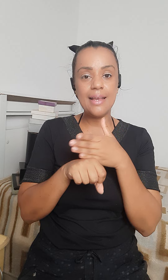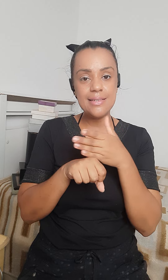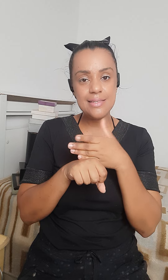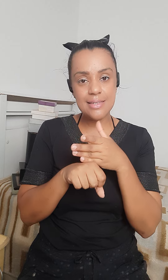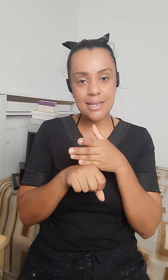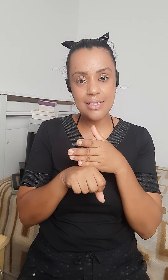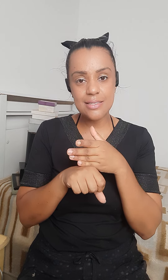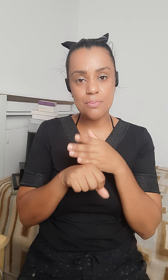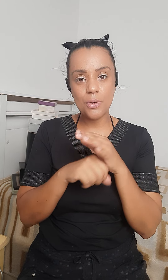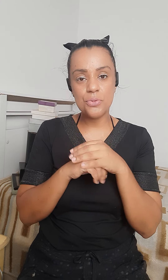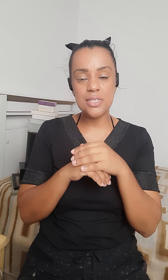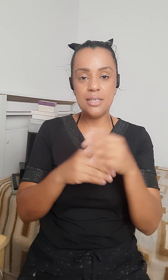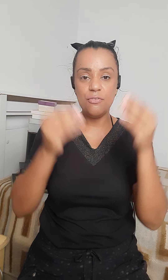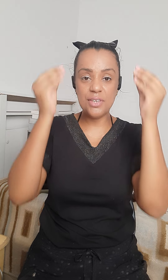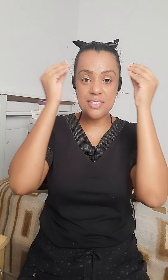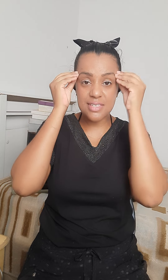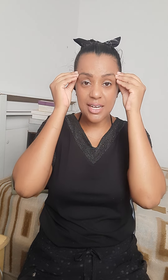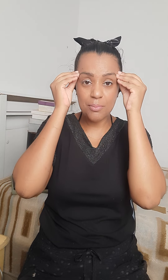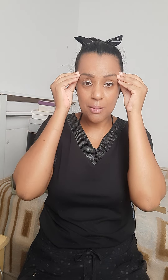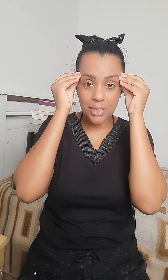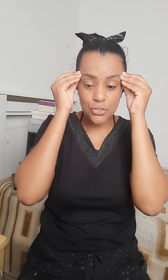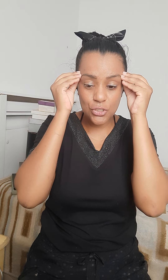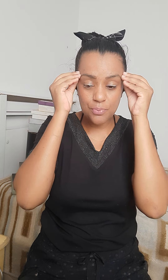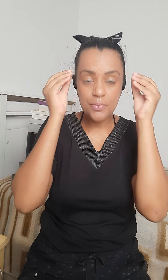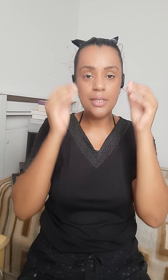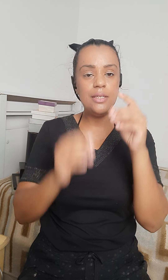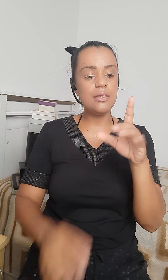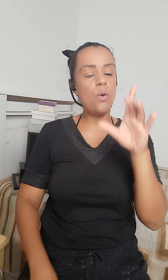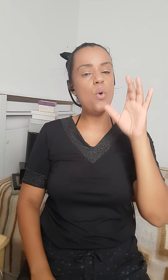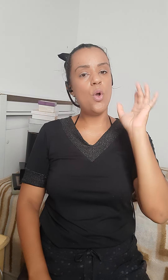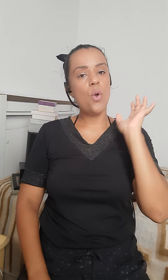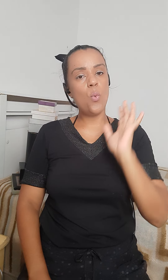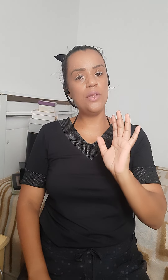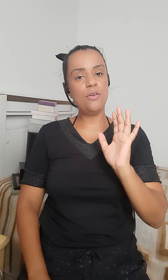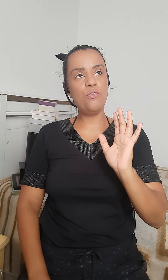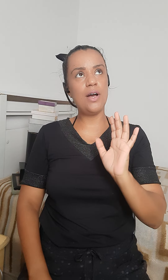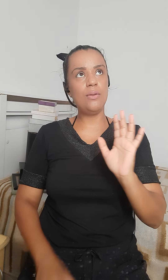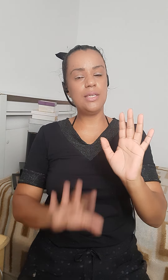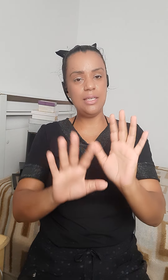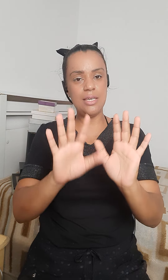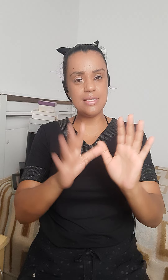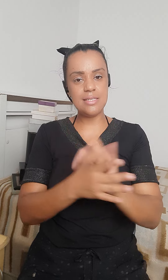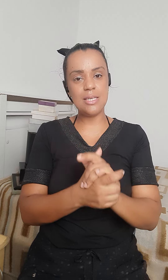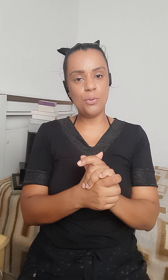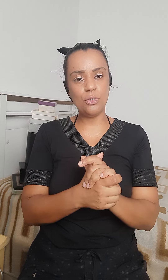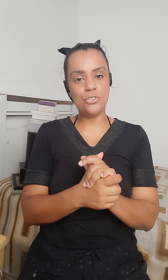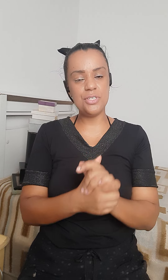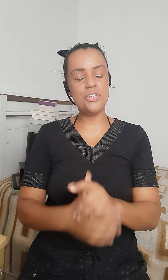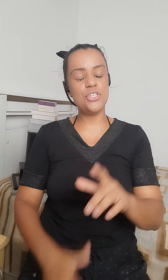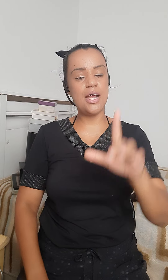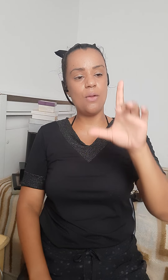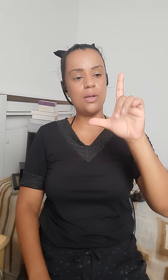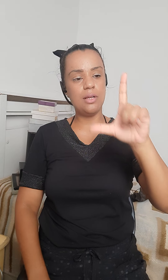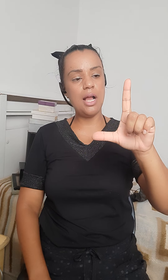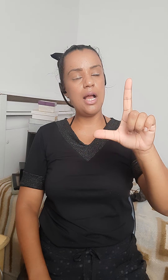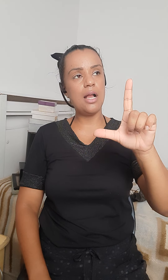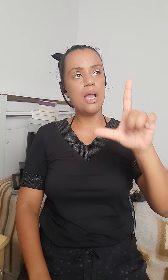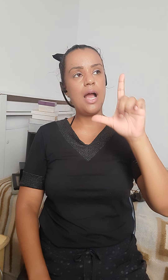esses sinais para conseguir fixar na minha mente. Então, quando eu falo aqui, esse exemplo que eu disse de água, a mão